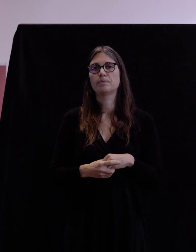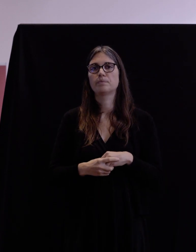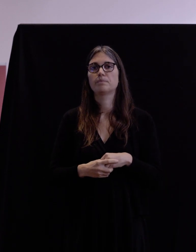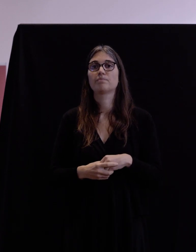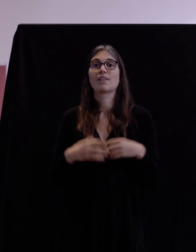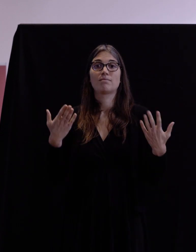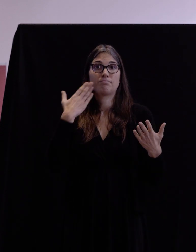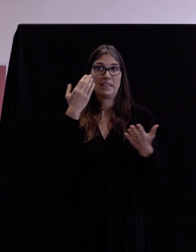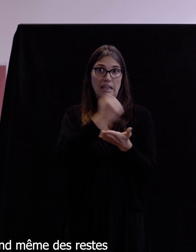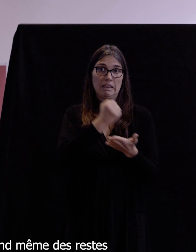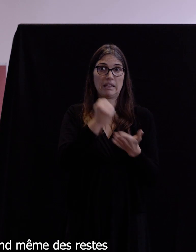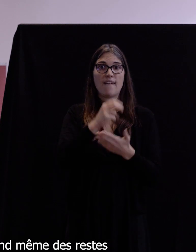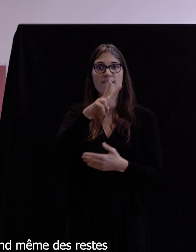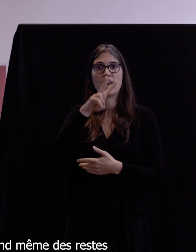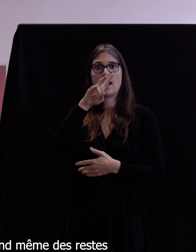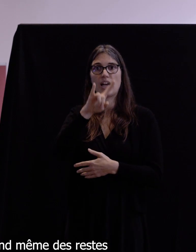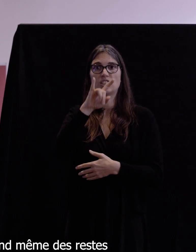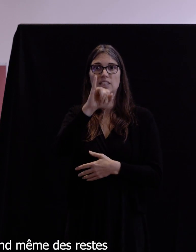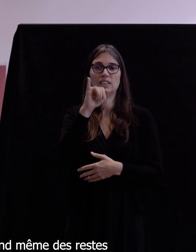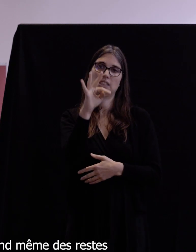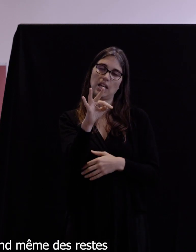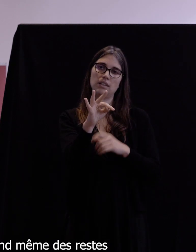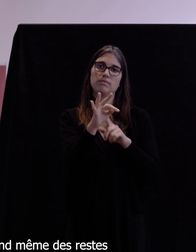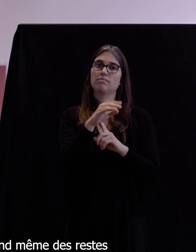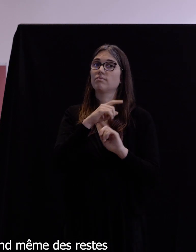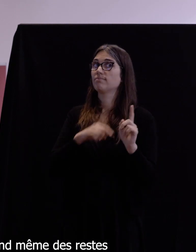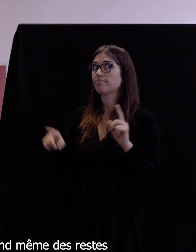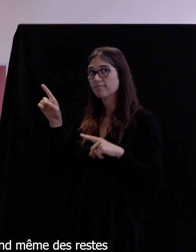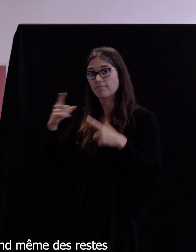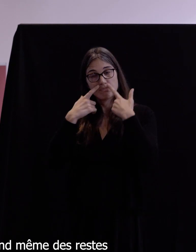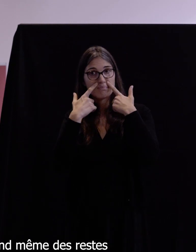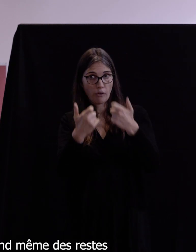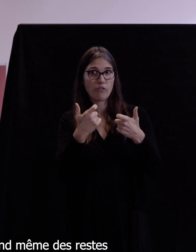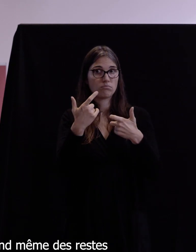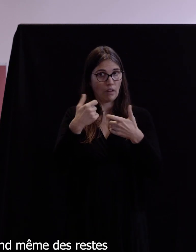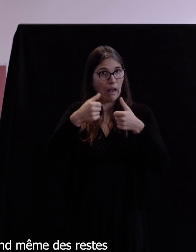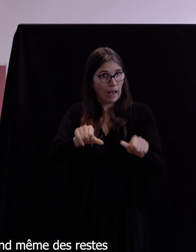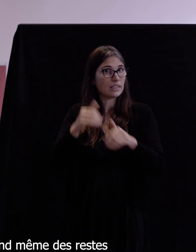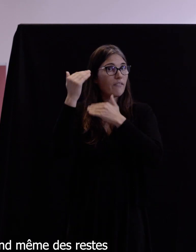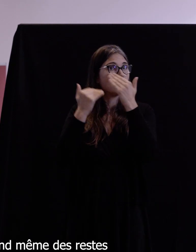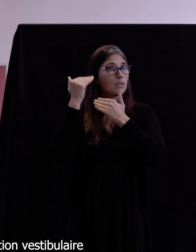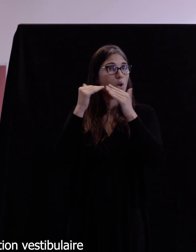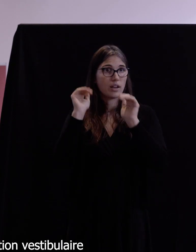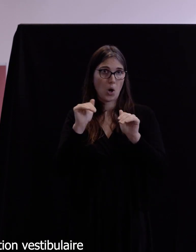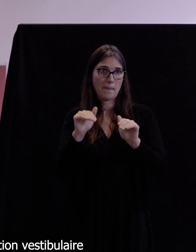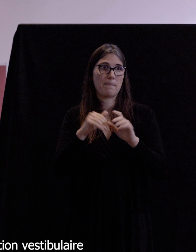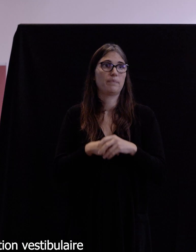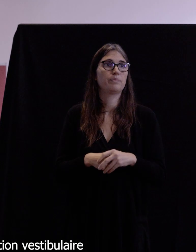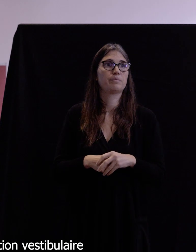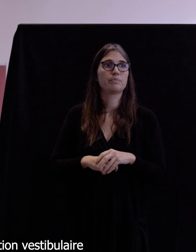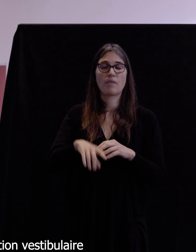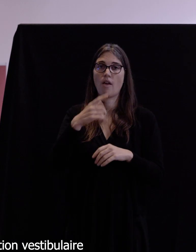fameux VHIT, en fait, on constate qu'il a quand même des restes vestibulaires sur pas mal de ses canaux. Donc il a une